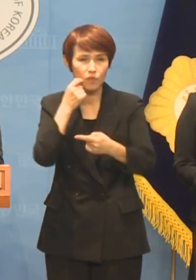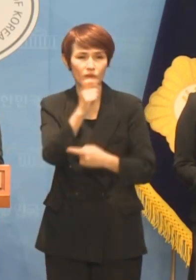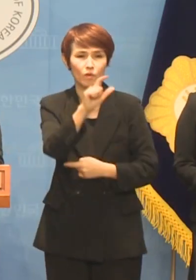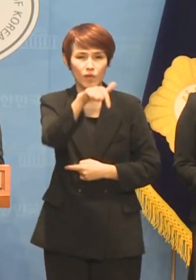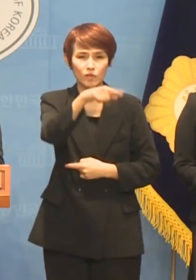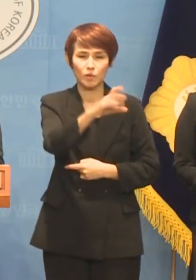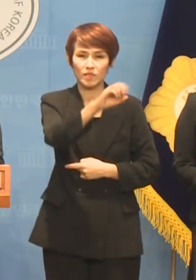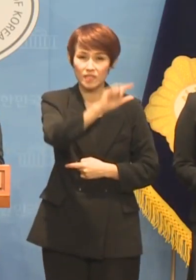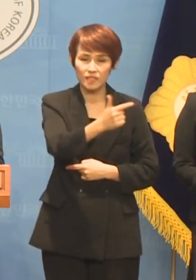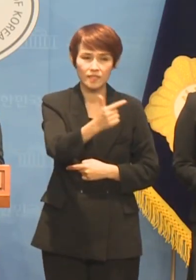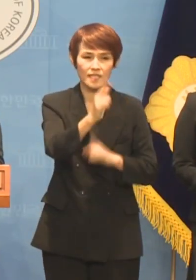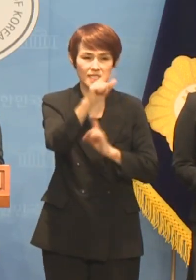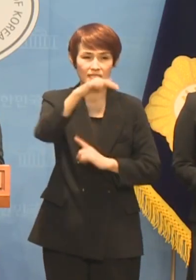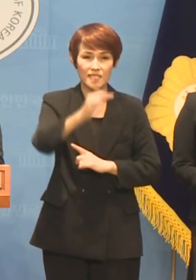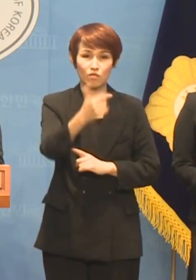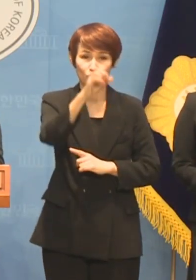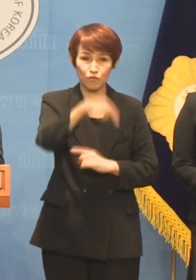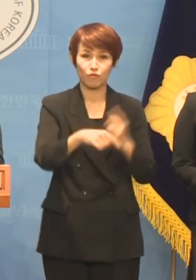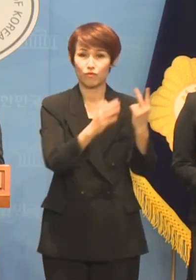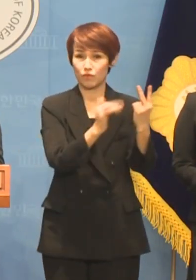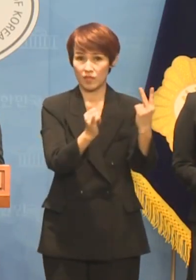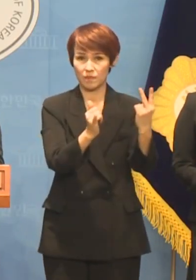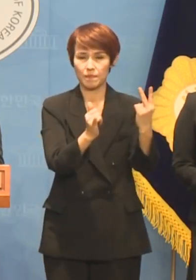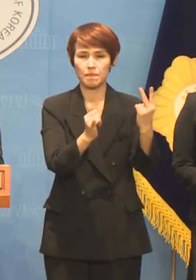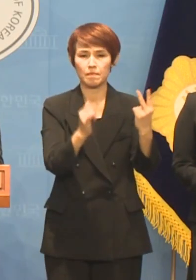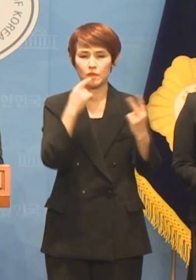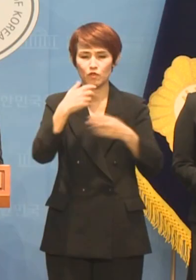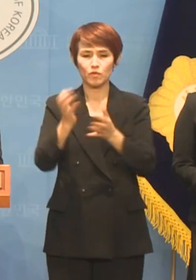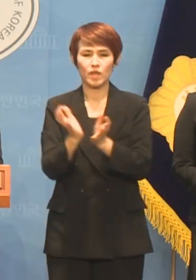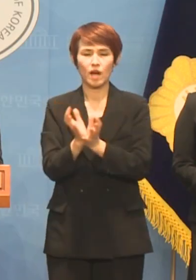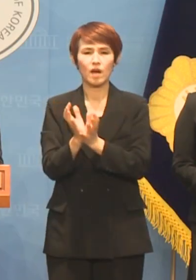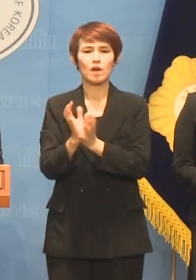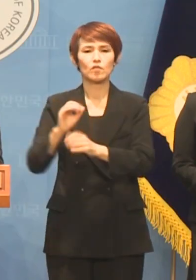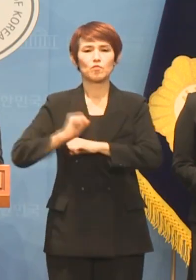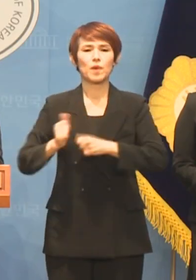곽종근, 이진우 사령관에게 민주당